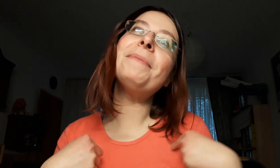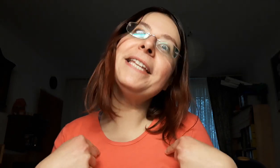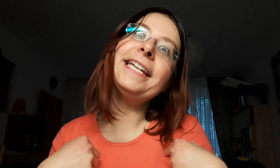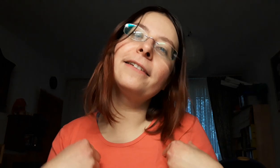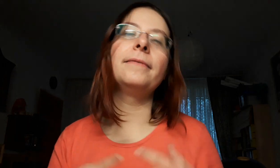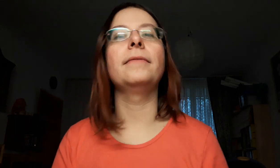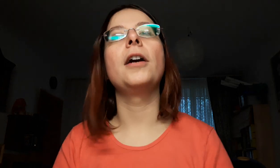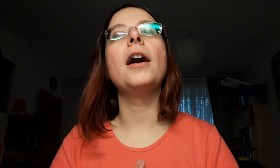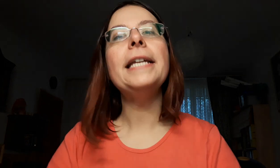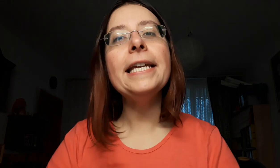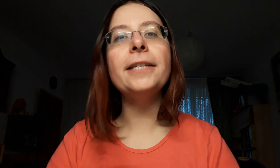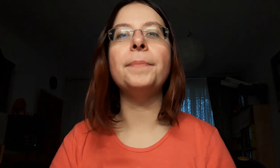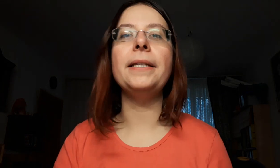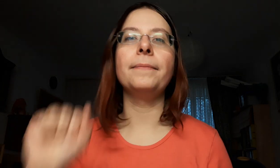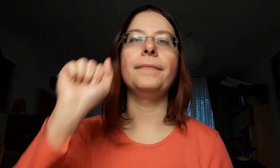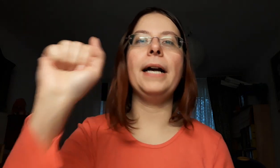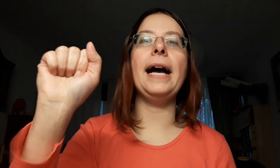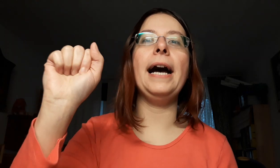ich? Ich bin